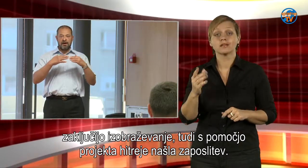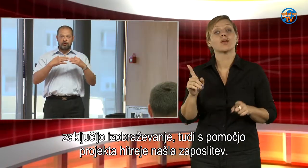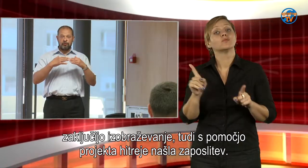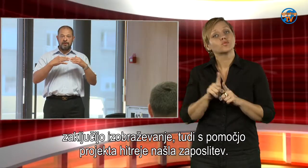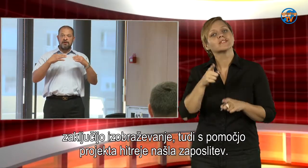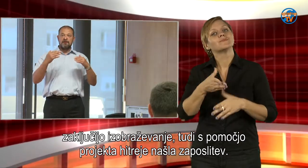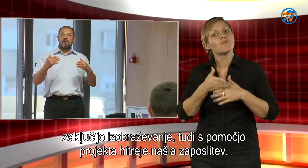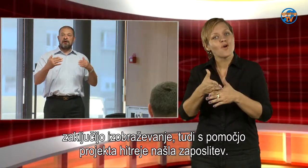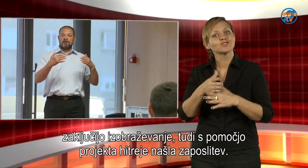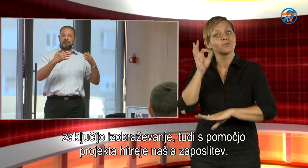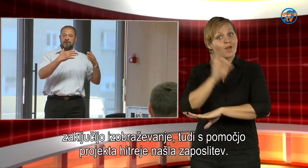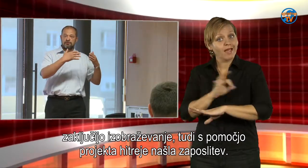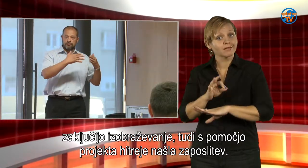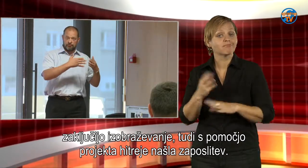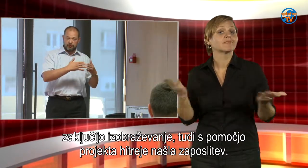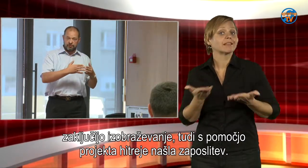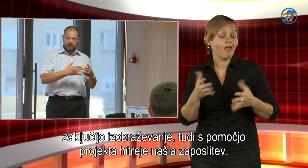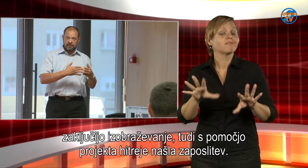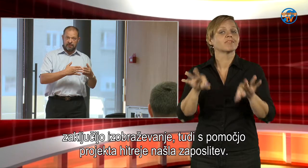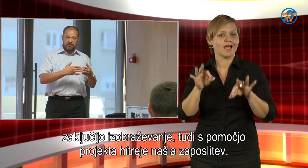projekta, hitreje našla zaposlitev.